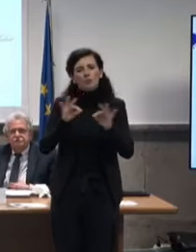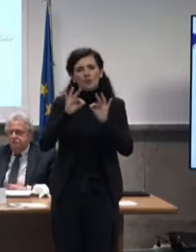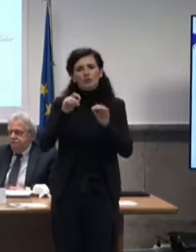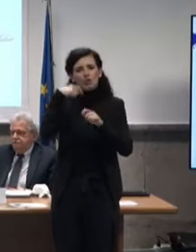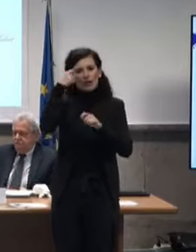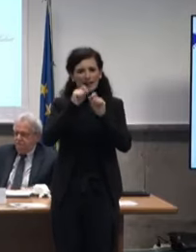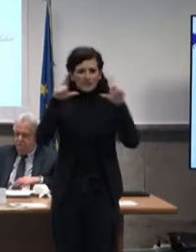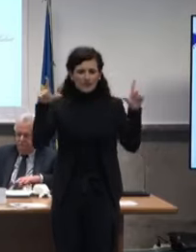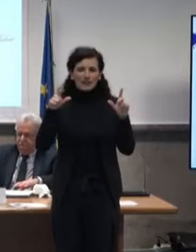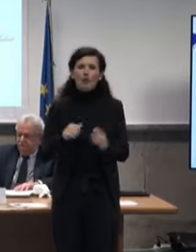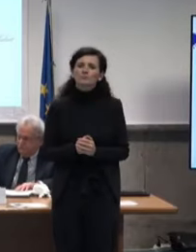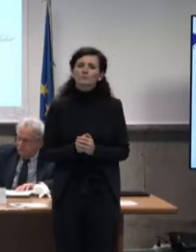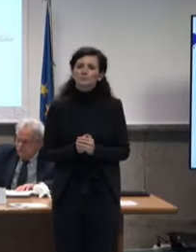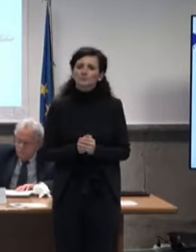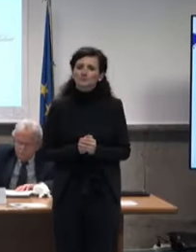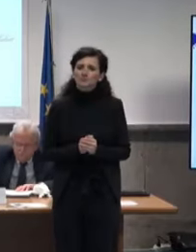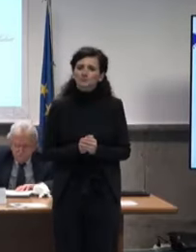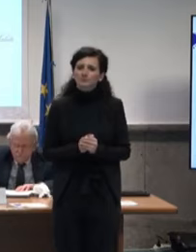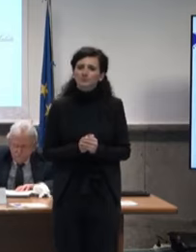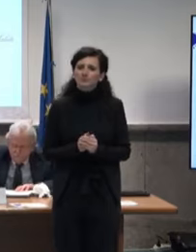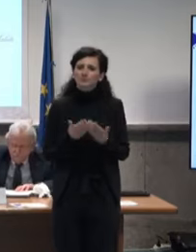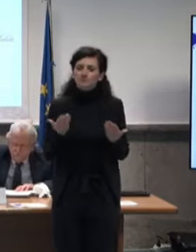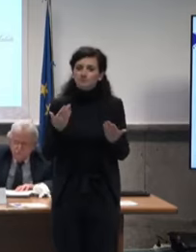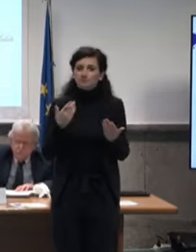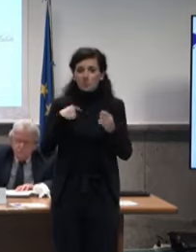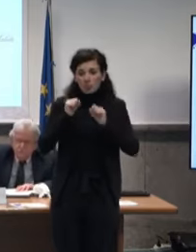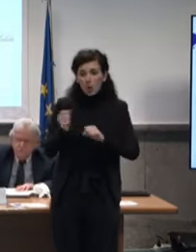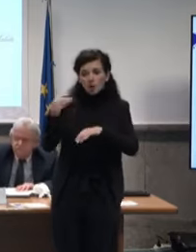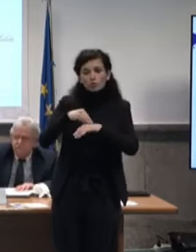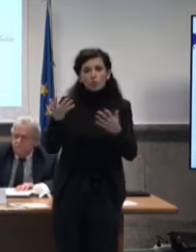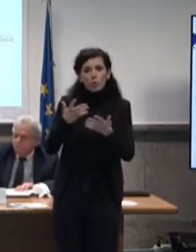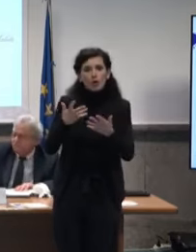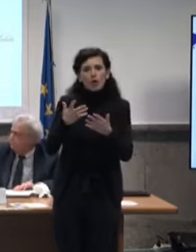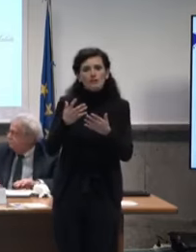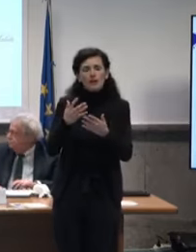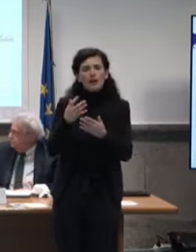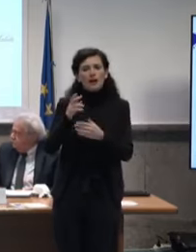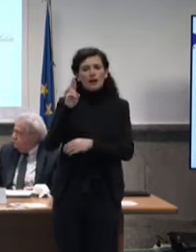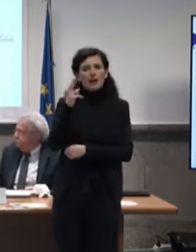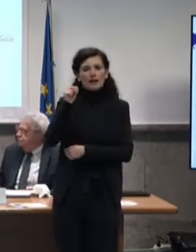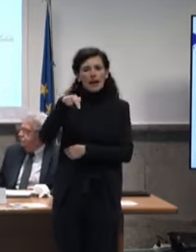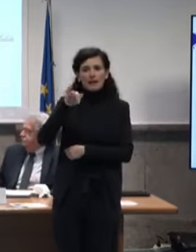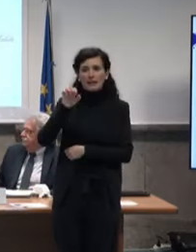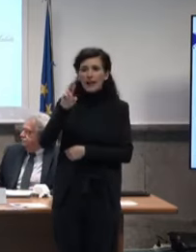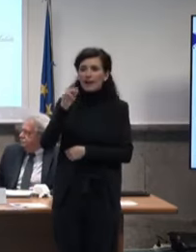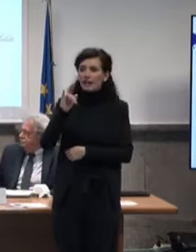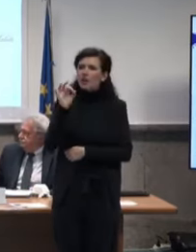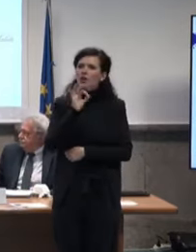video non so se vuol dire qualcosa ranieri oppure possiamo passare alle domande